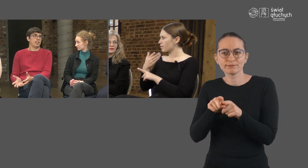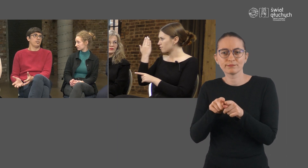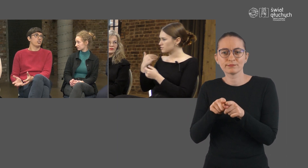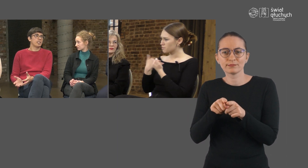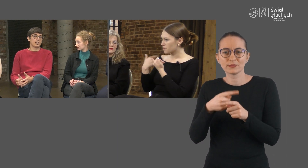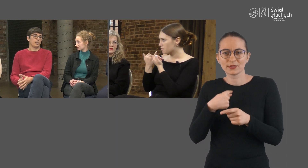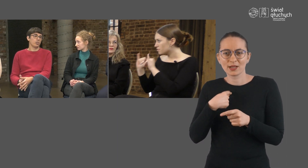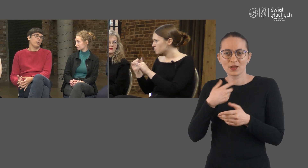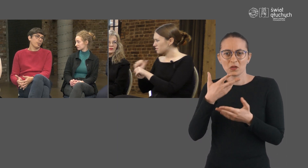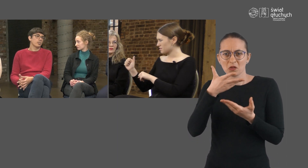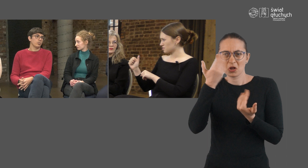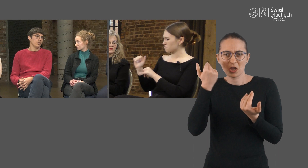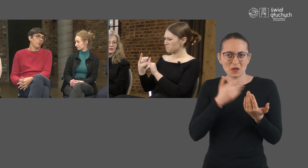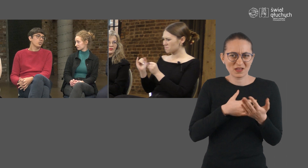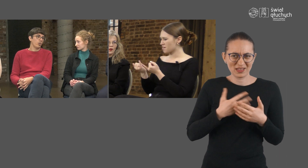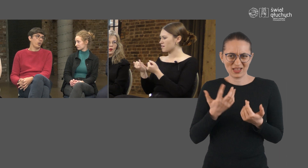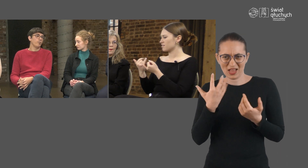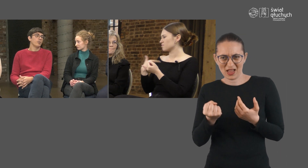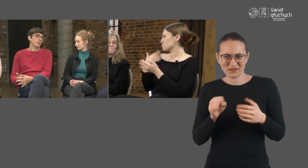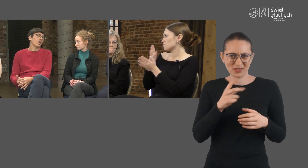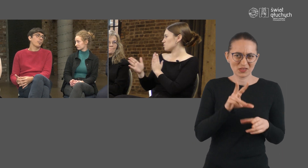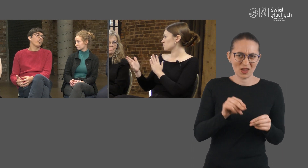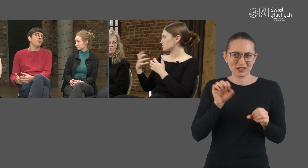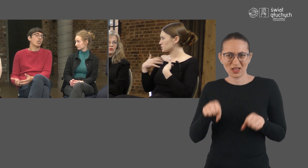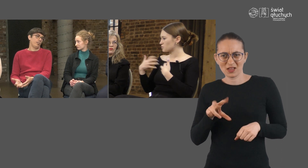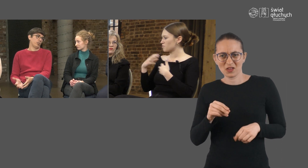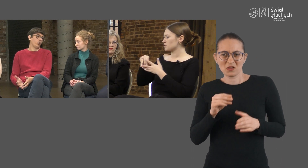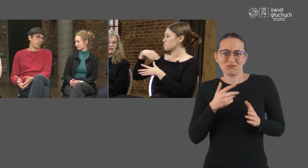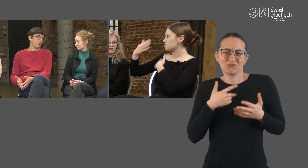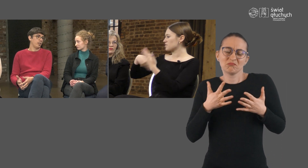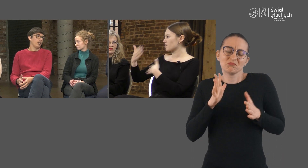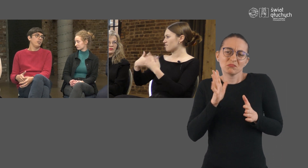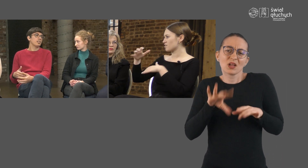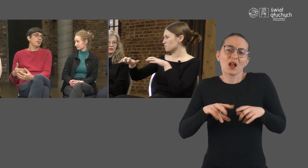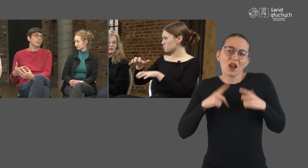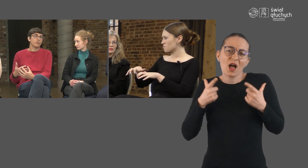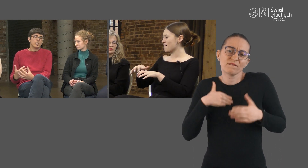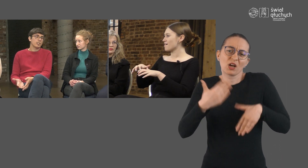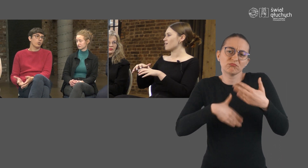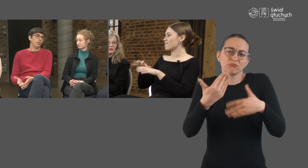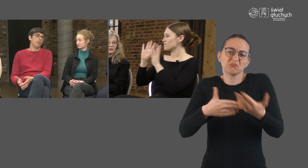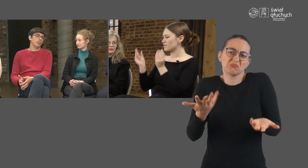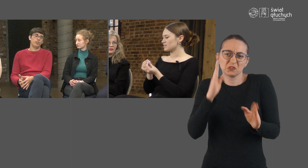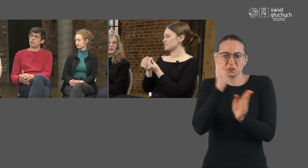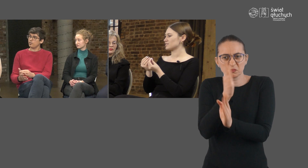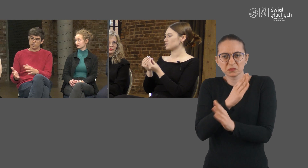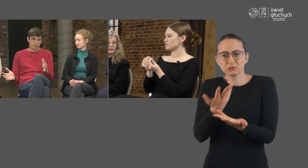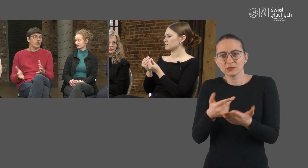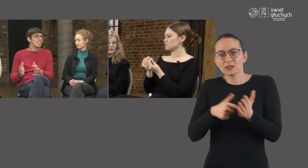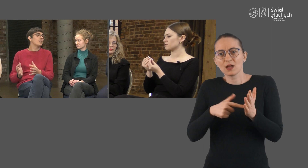inny, czy ja jestem coś nie tak ze mną, tylko po prostu funkcjonowałam tak naprawdę mieszanym w społeczeństwie. Wszyscy są